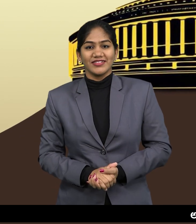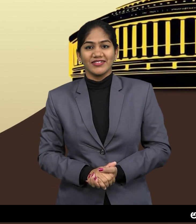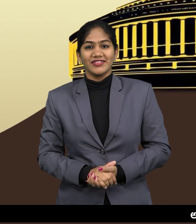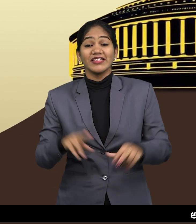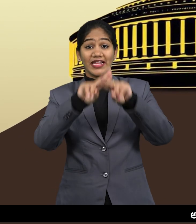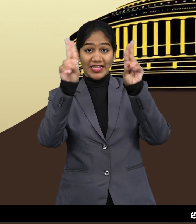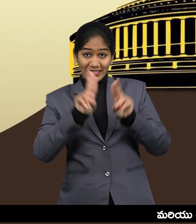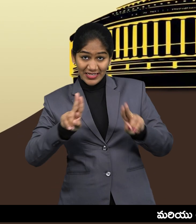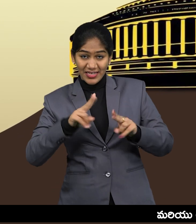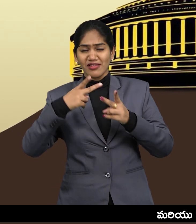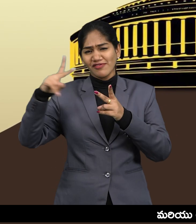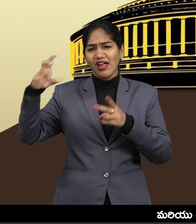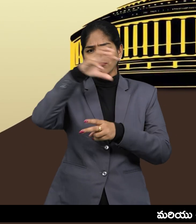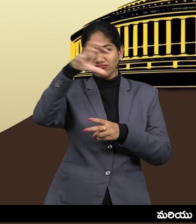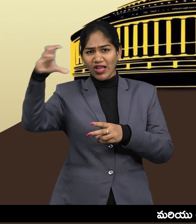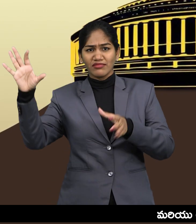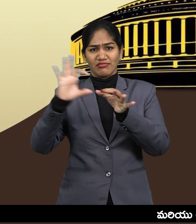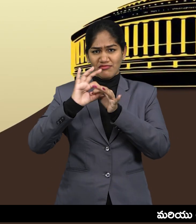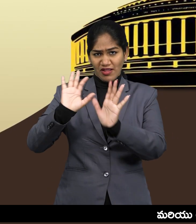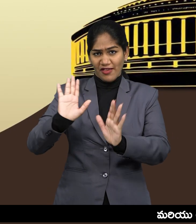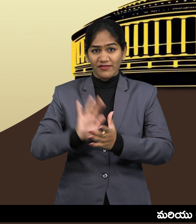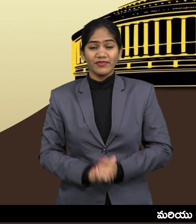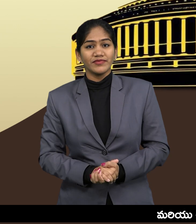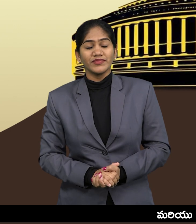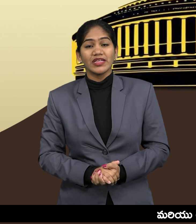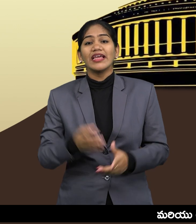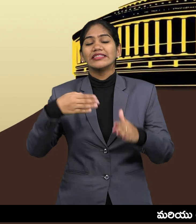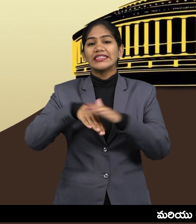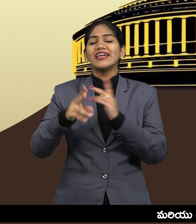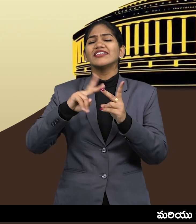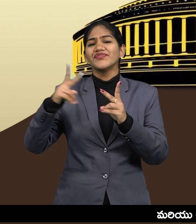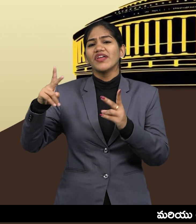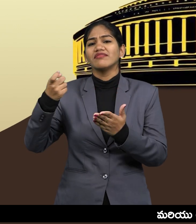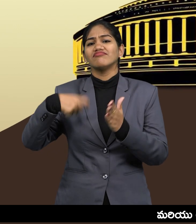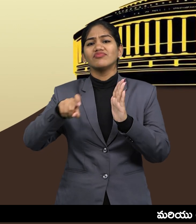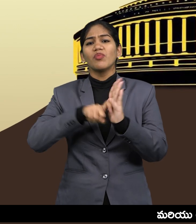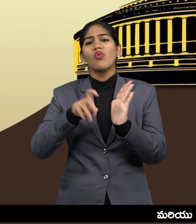అంతర్జాతీయ సంబంధాలు మరియు అంతర్గత విధానాలను చర్చిస్తుంది.